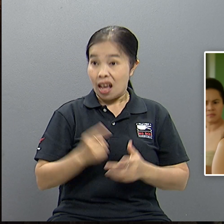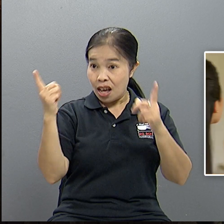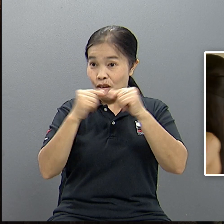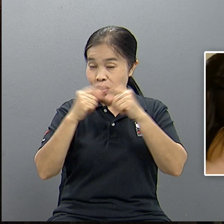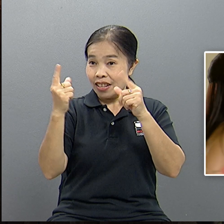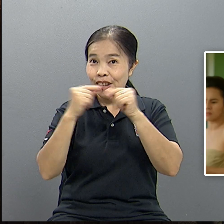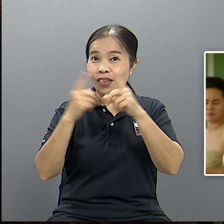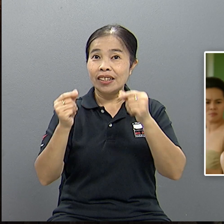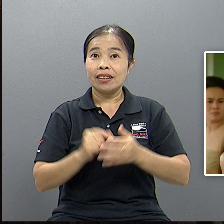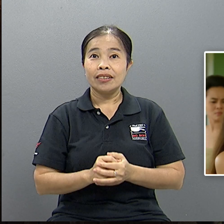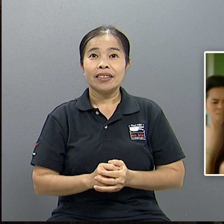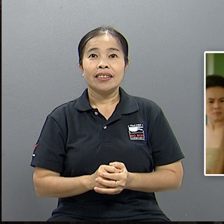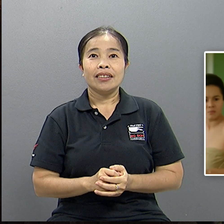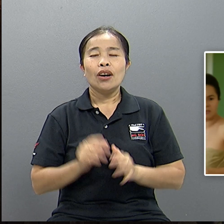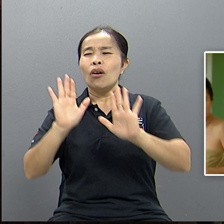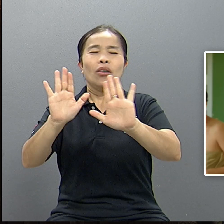ฮะ